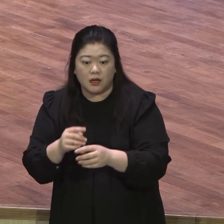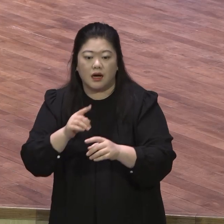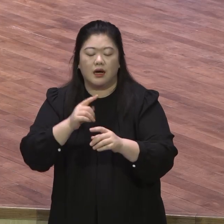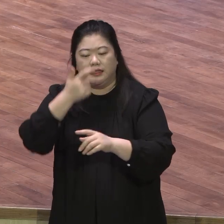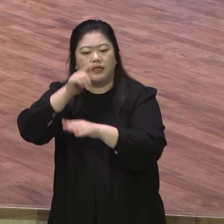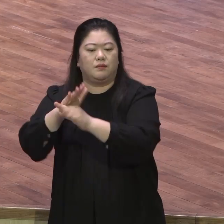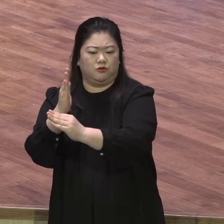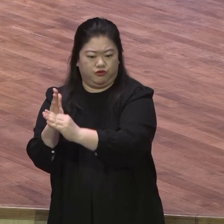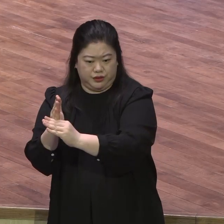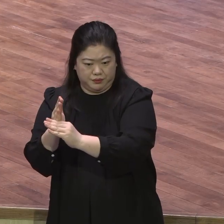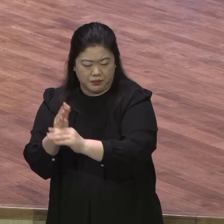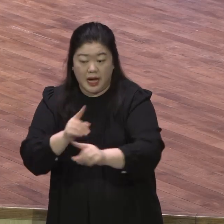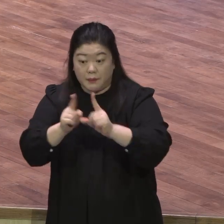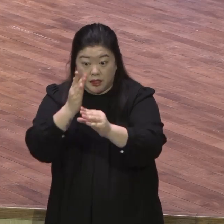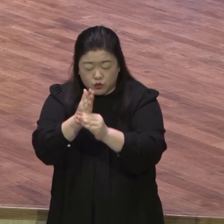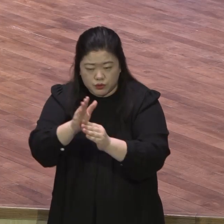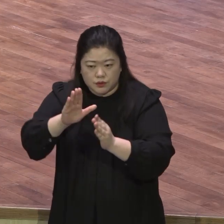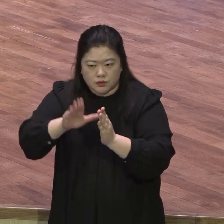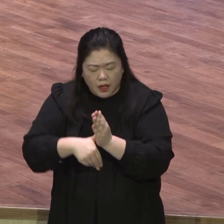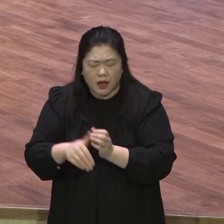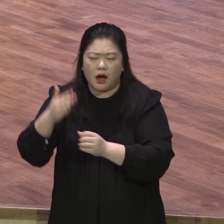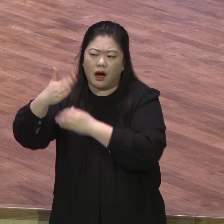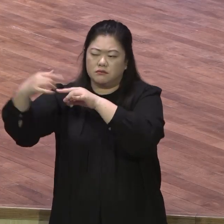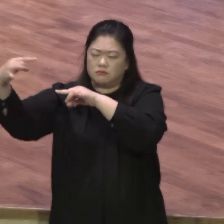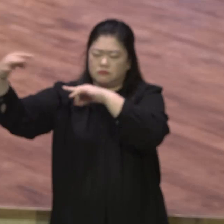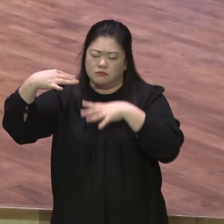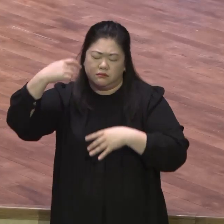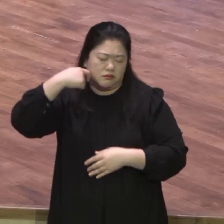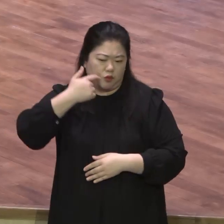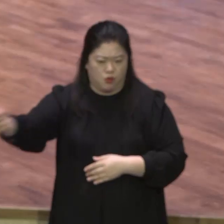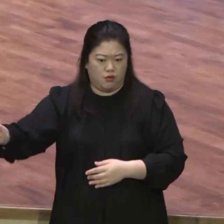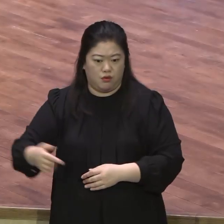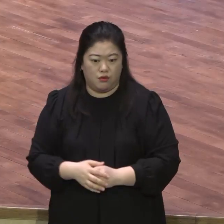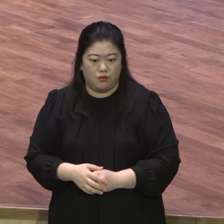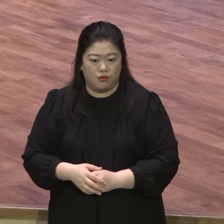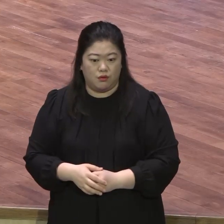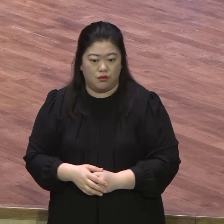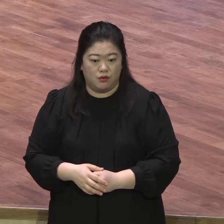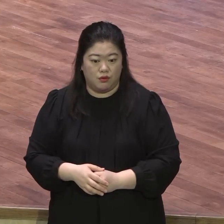두 개 딱 되고 나서부터는요 그때가 청년 때입니다 지금까지